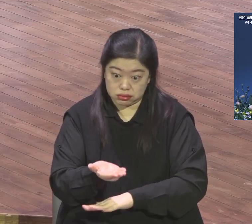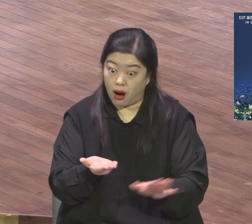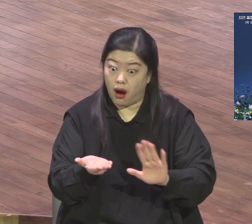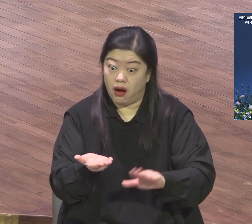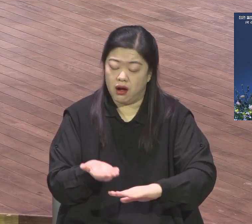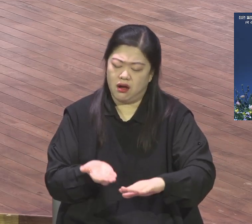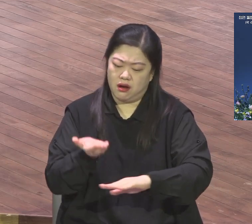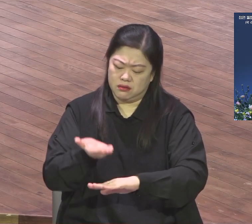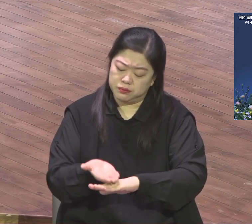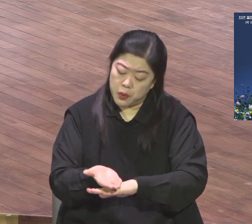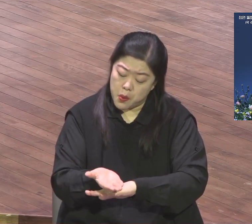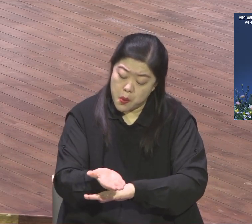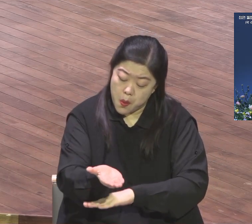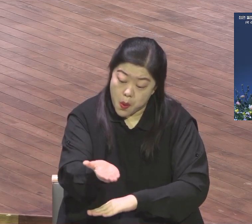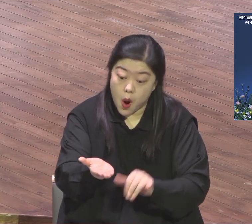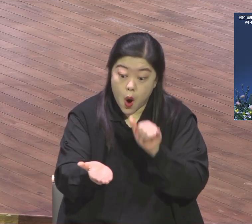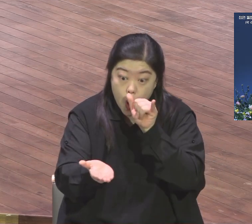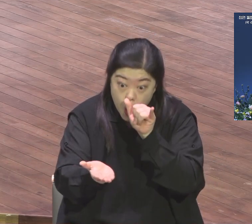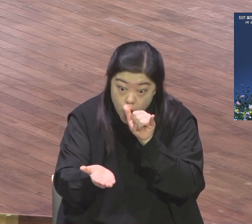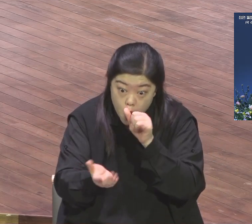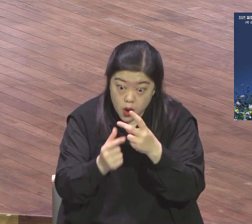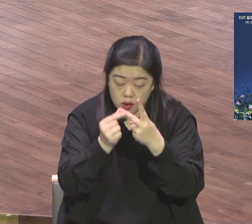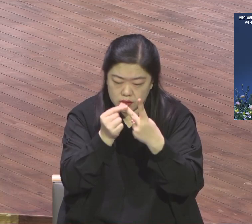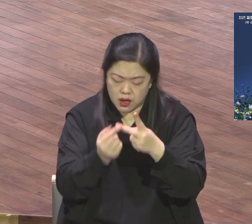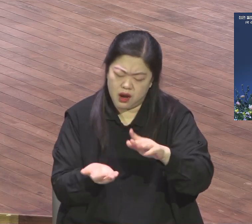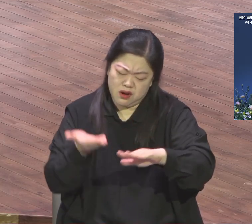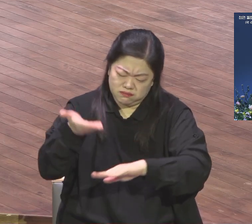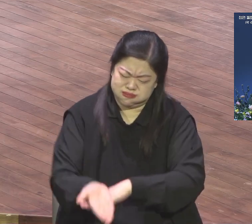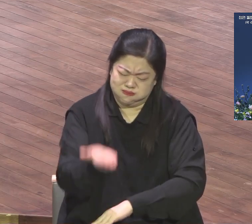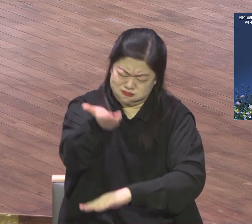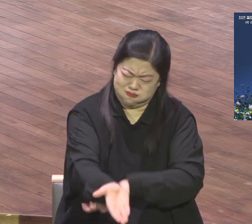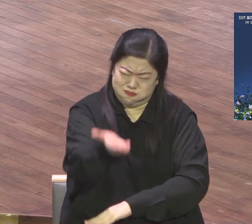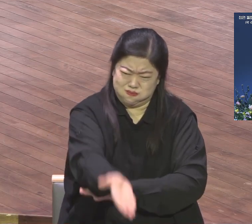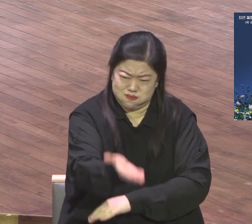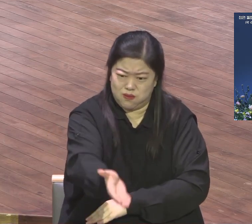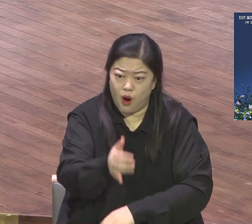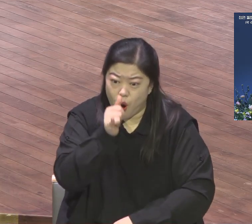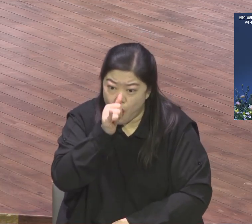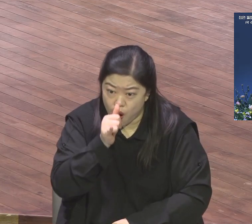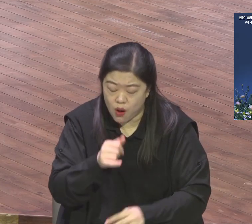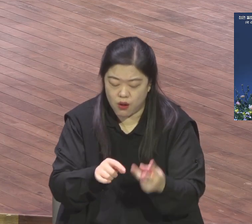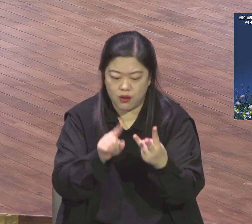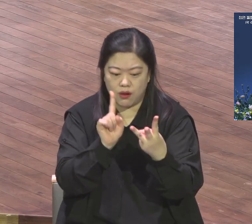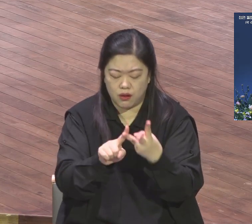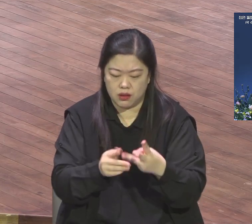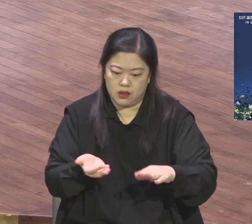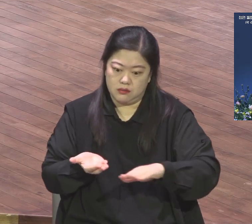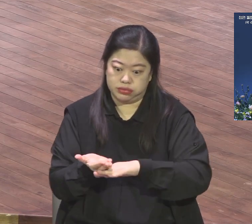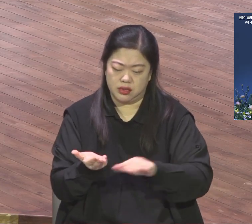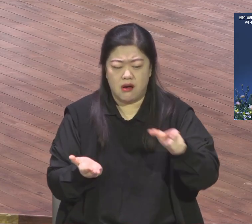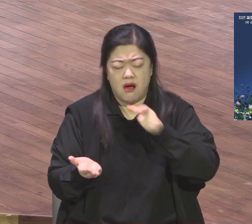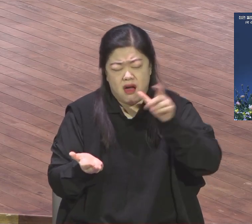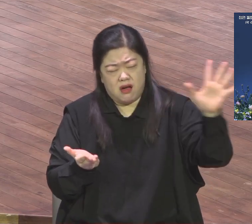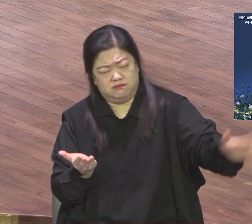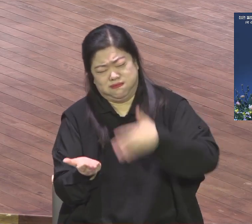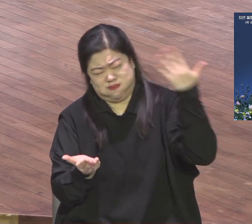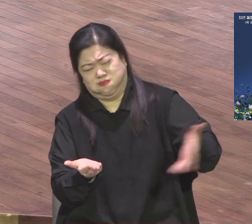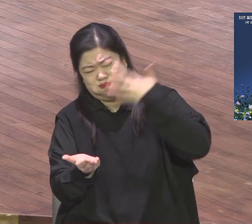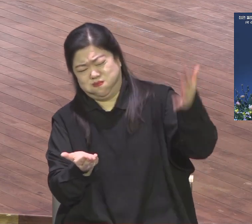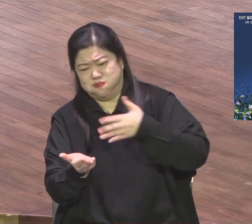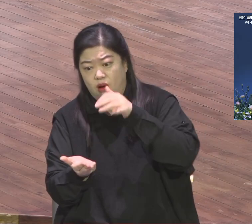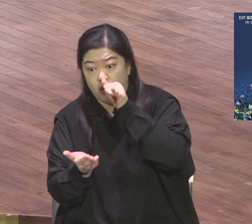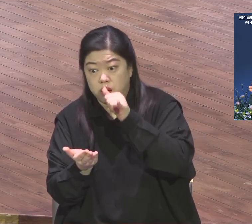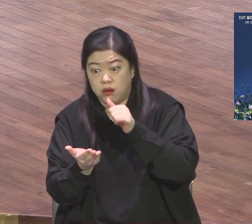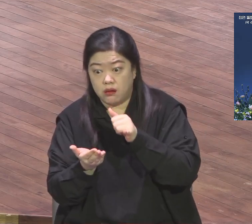있고 약한 비바람이 불 때도 있고 또 어떤 때는 심한 폭풍과 몰아칠 때도 있고